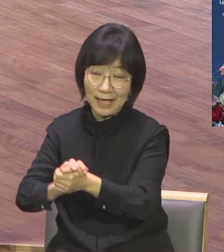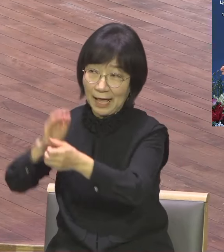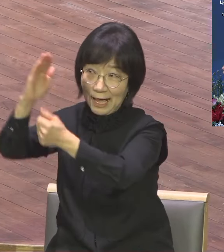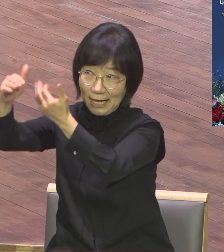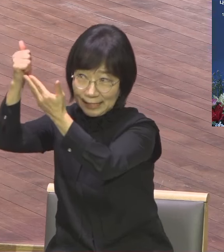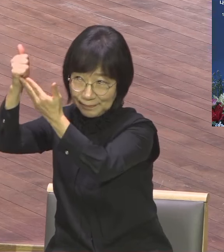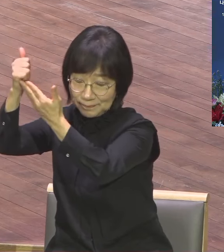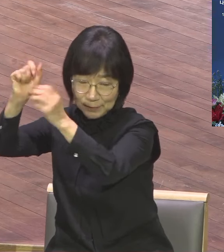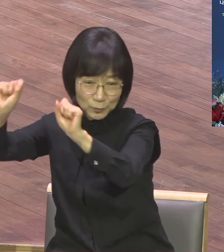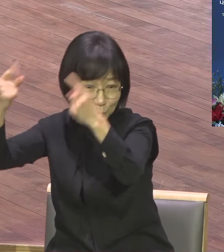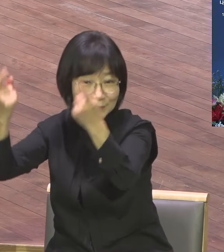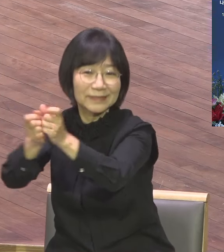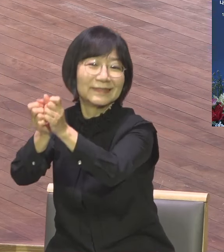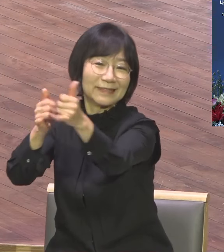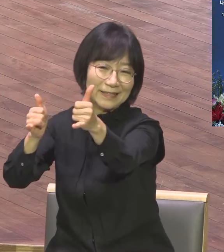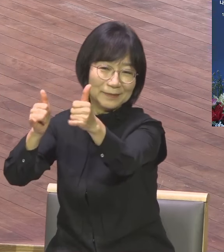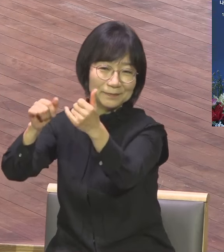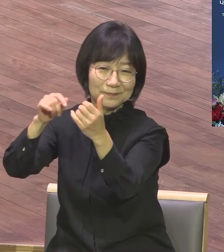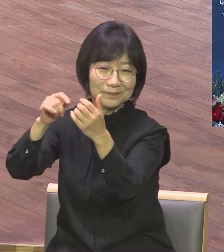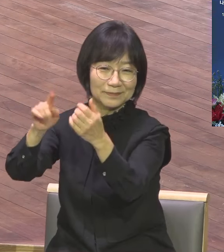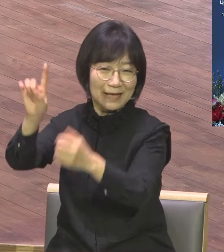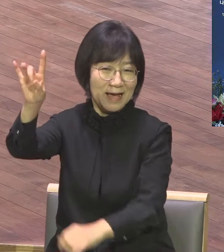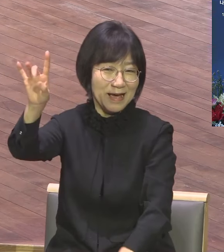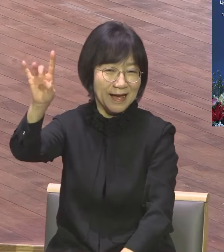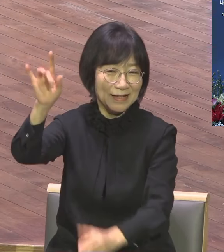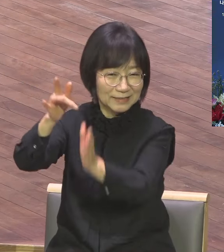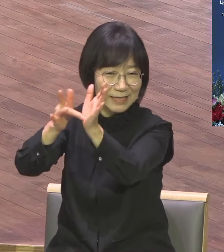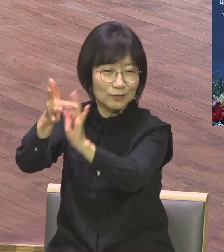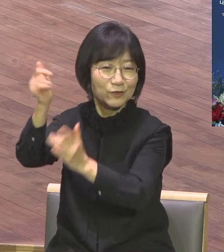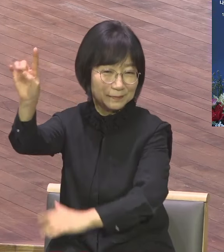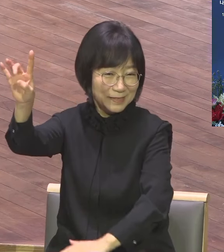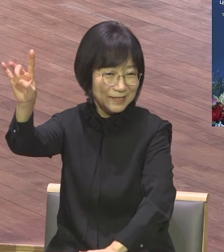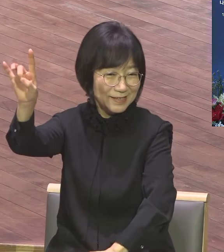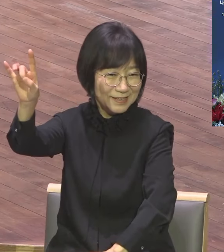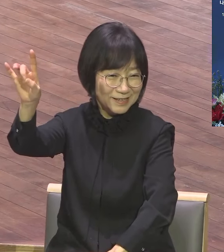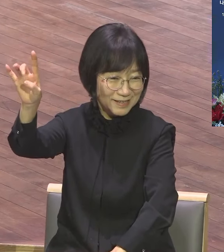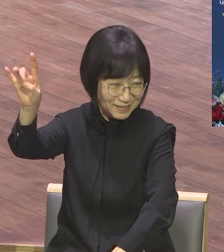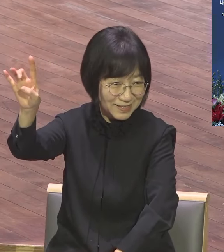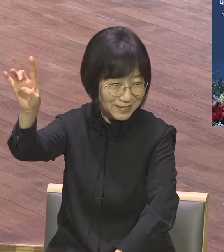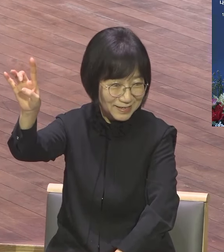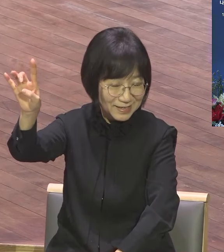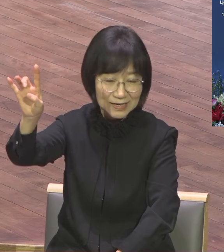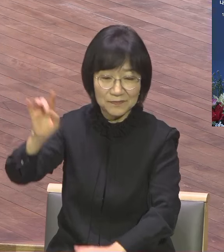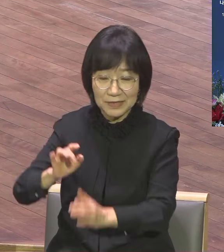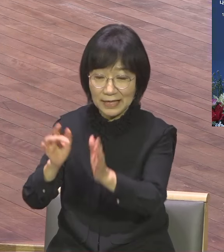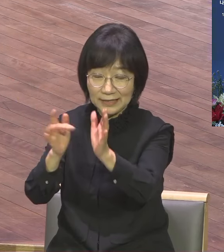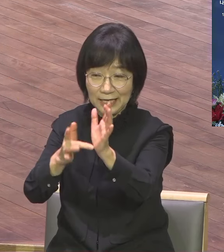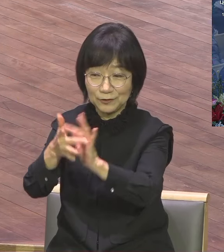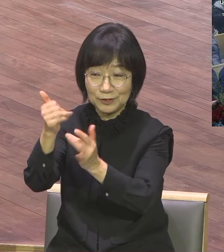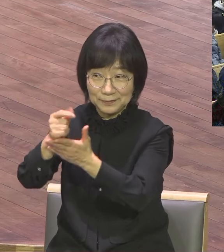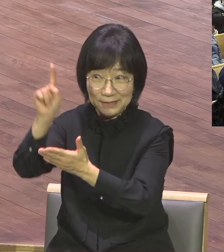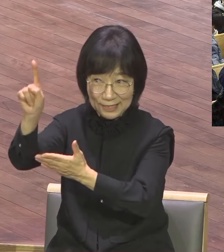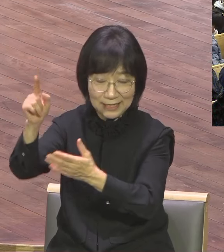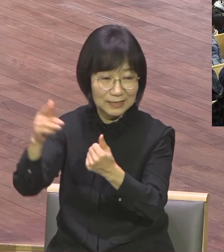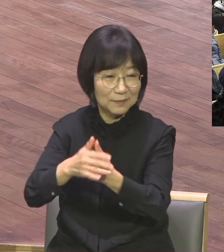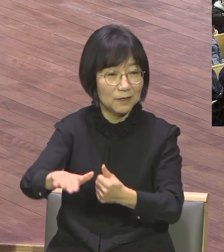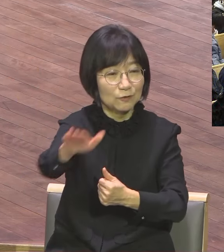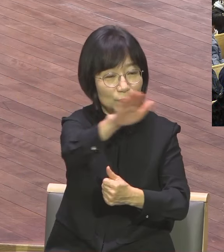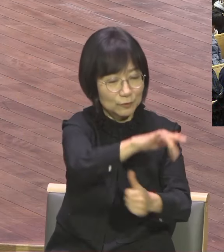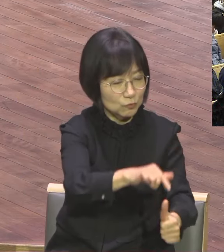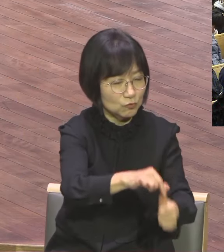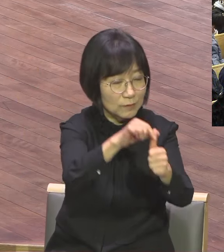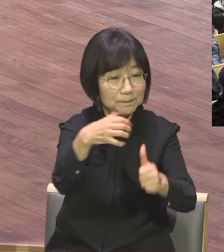조건이에요. 100% 하나님, 100% 인간. 이 조건을 완성할 수 있었던 분은 예수님밖에 없다.